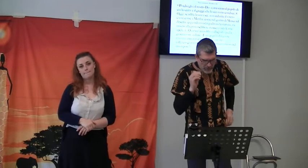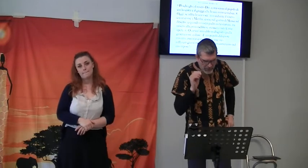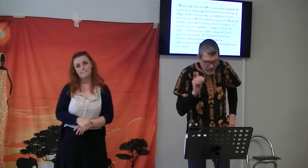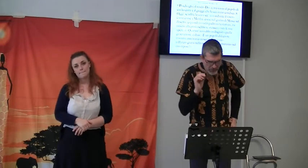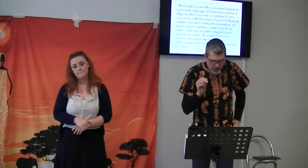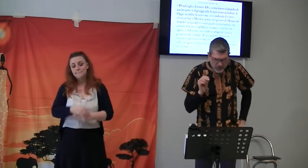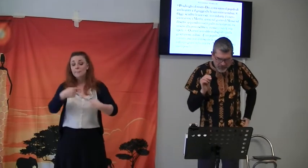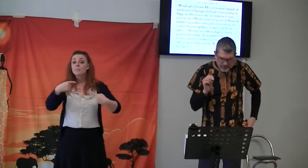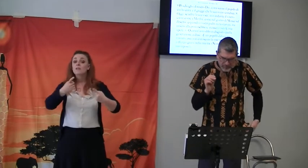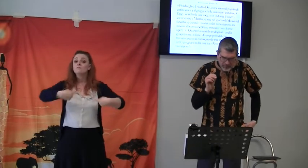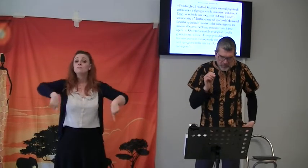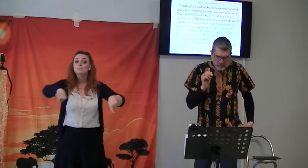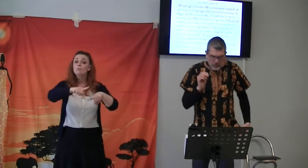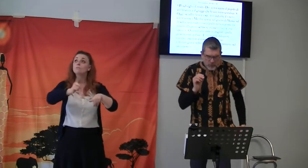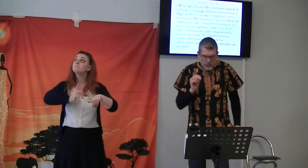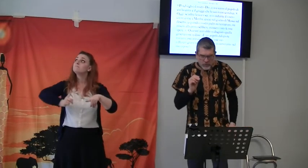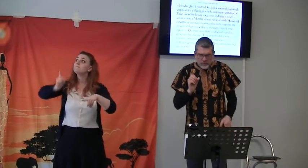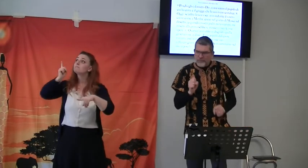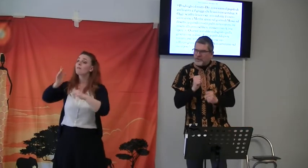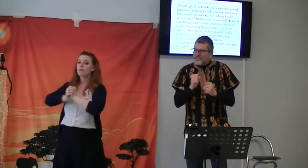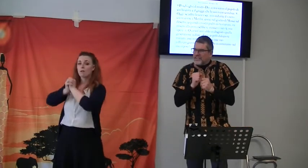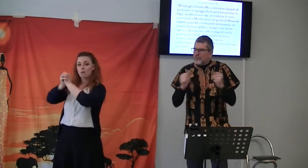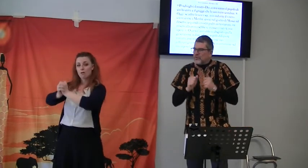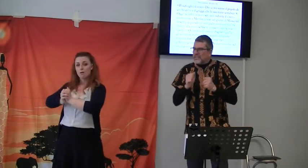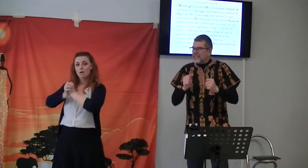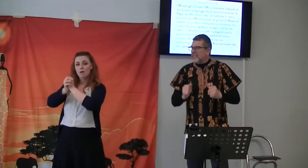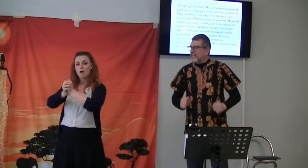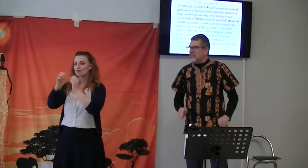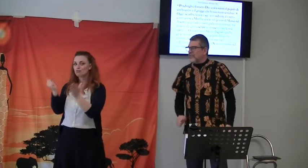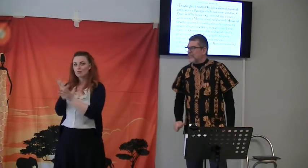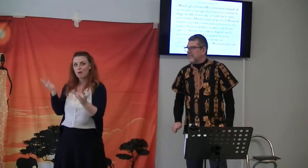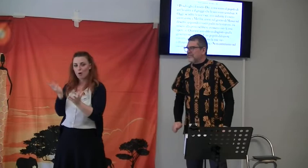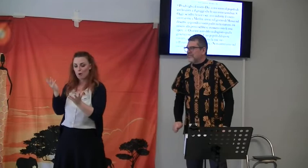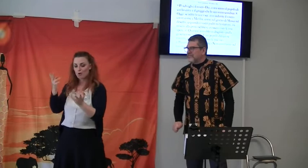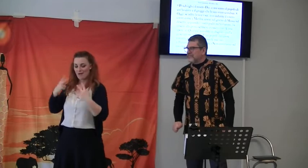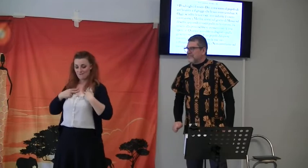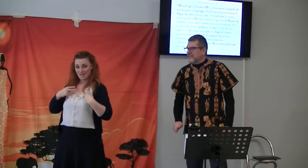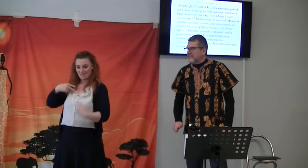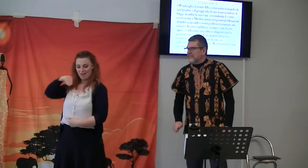Quando noi adoriamo il Signore, un forte terremoto si scatena nella nostra vita.